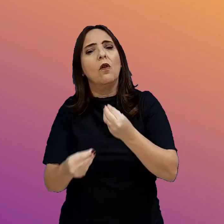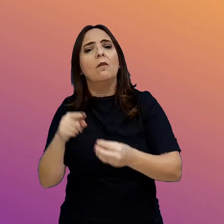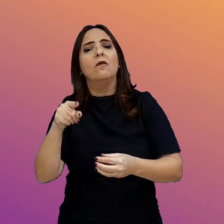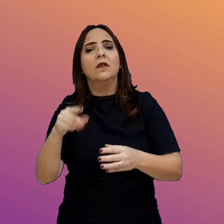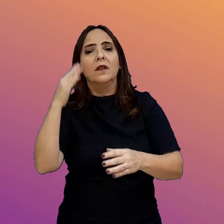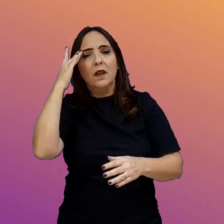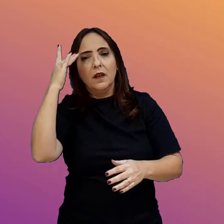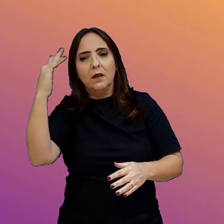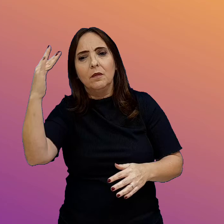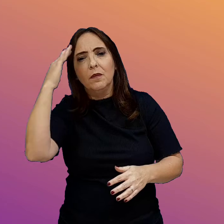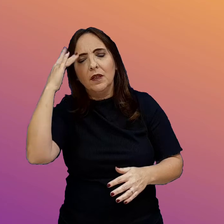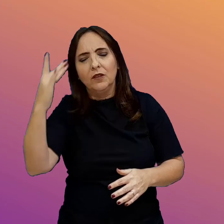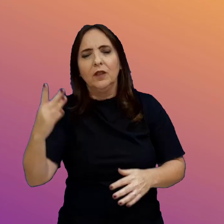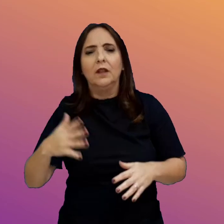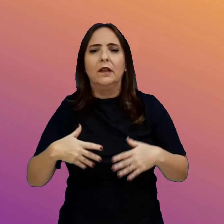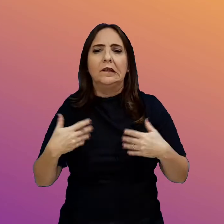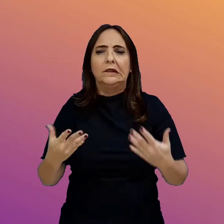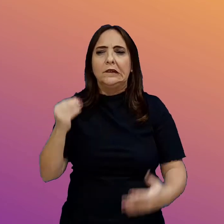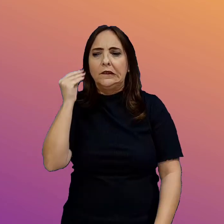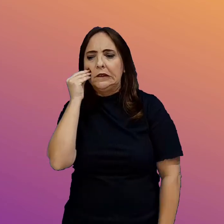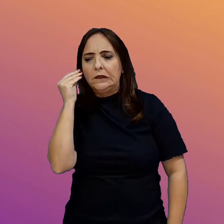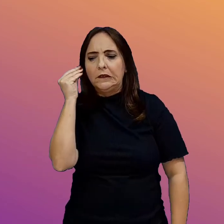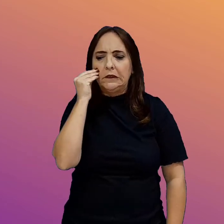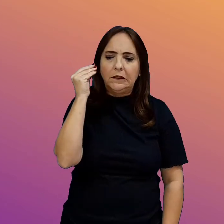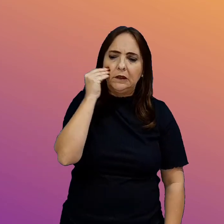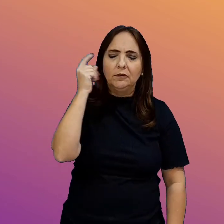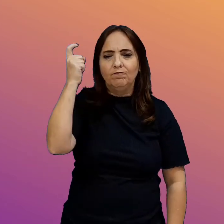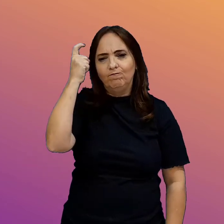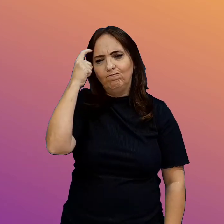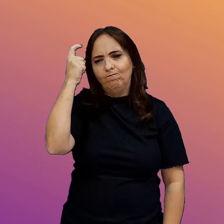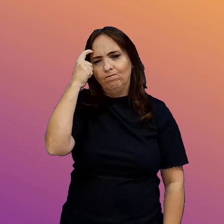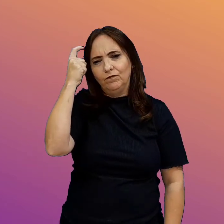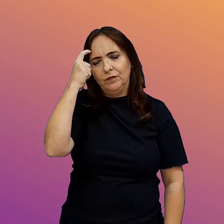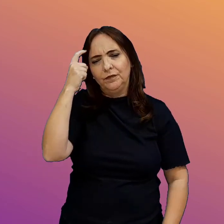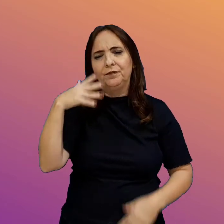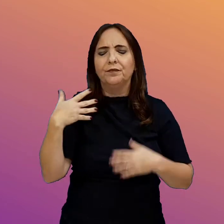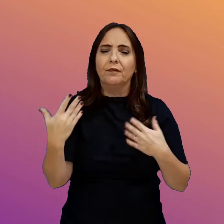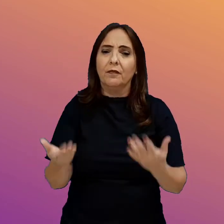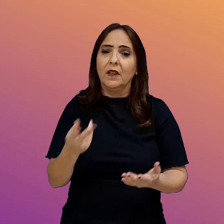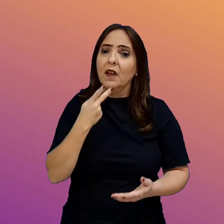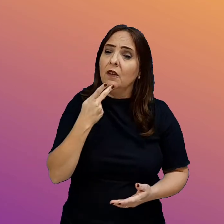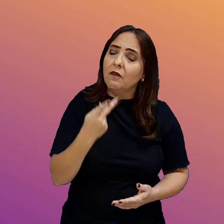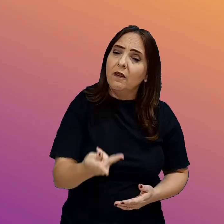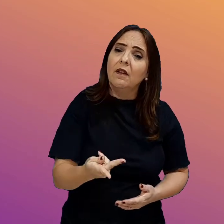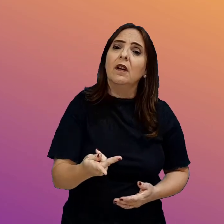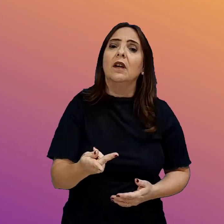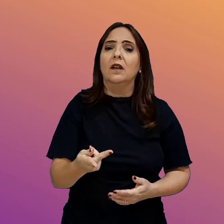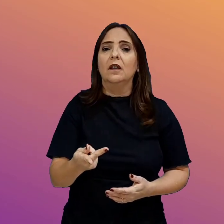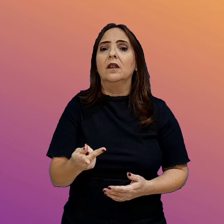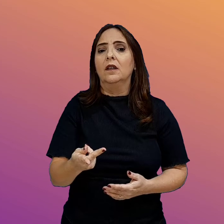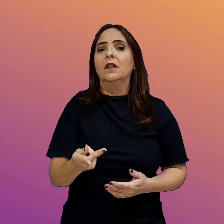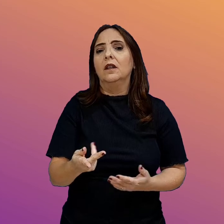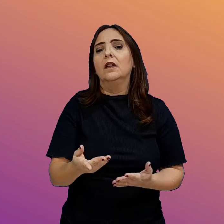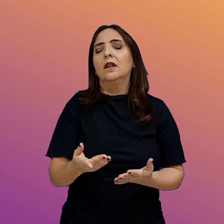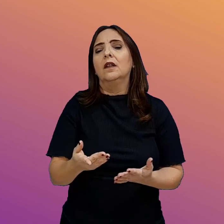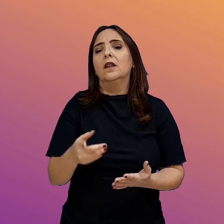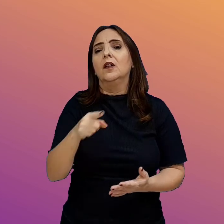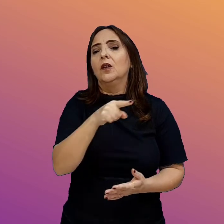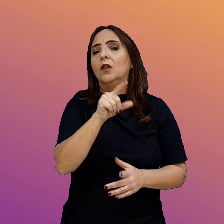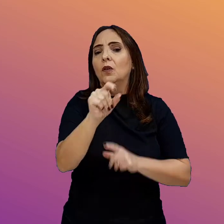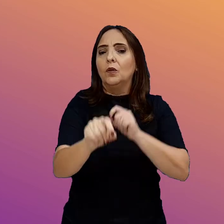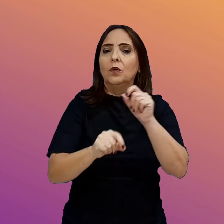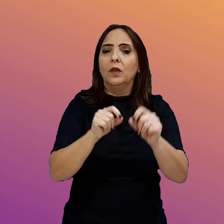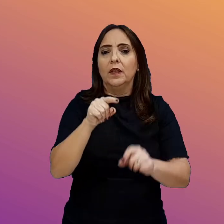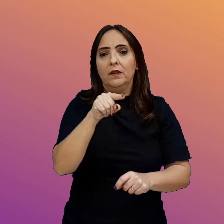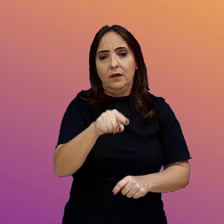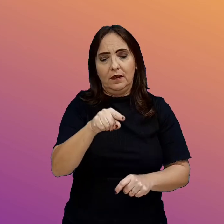aí eu vejo, né, que eles ficam pensativos e tal, e aí eu digo para eles assim: olha, isso aí que